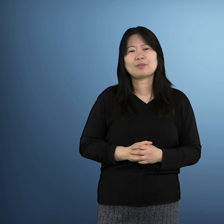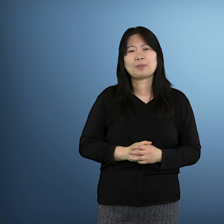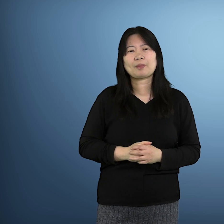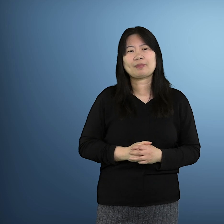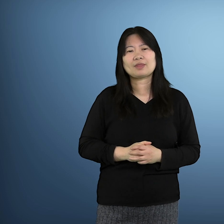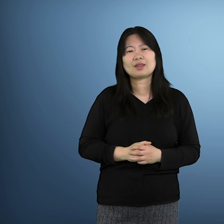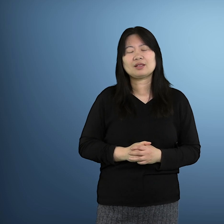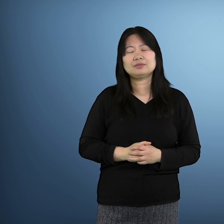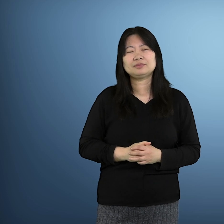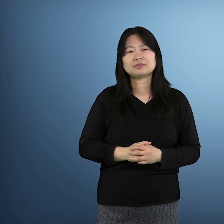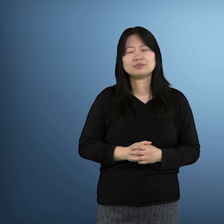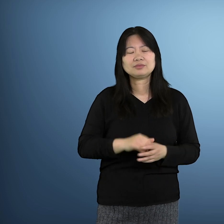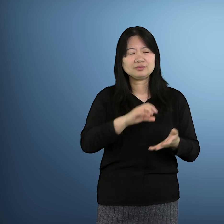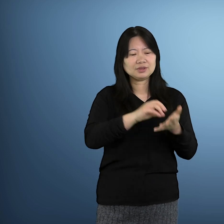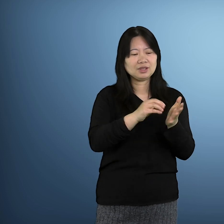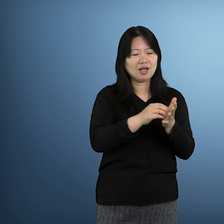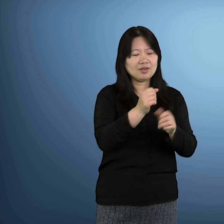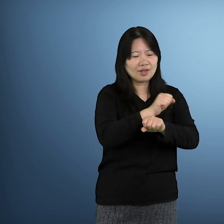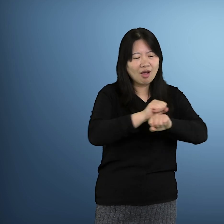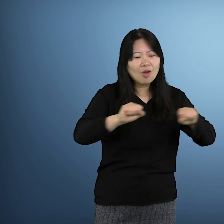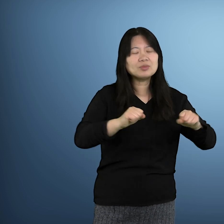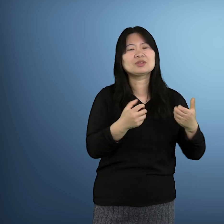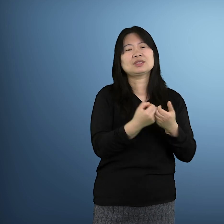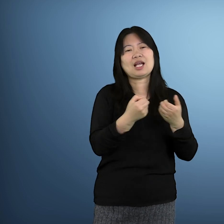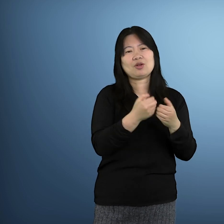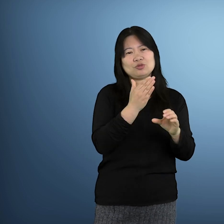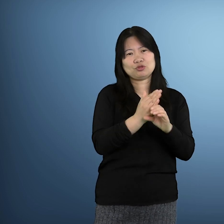규모의 싸움이었고 크기의 싸움이었어요.